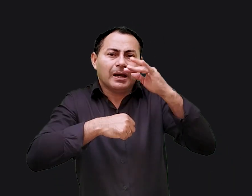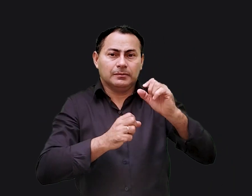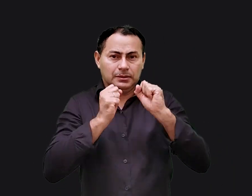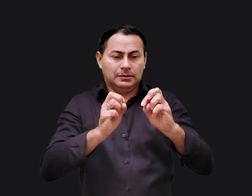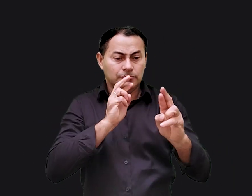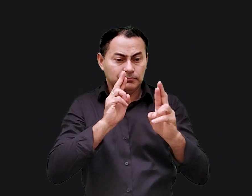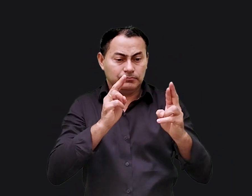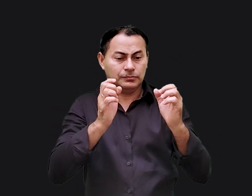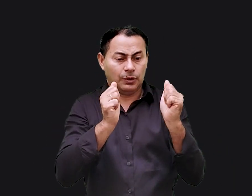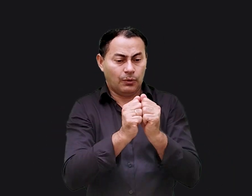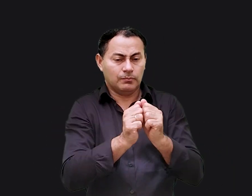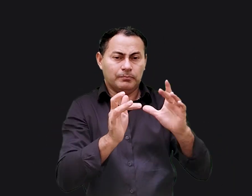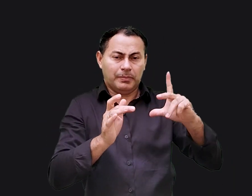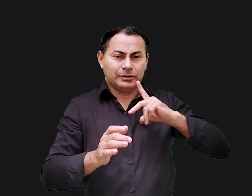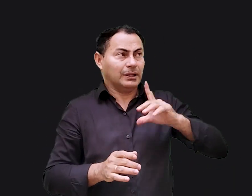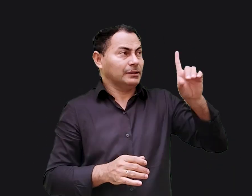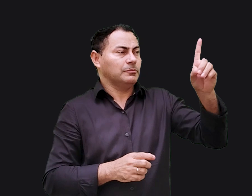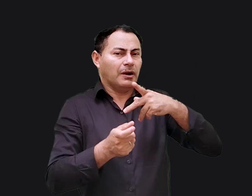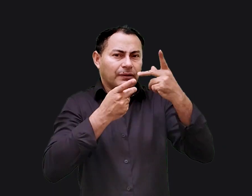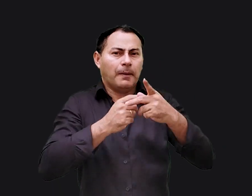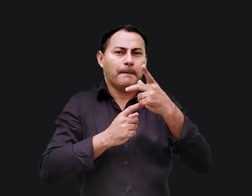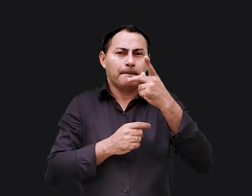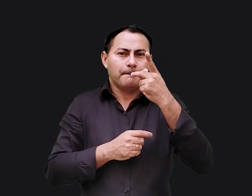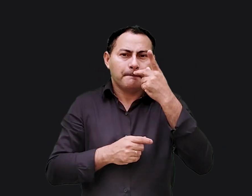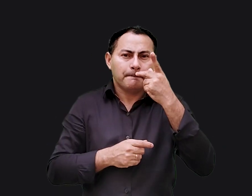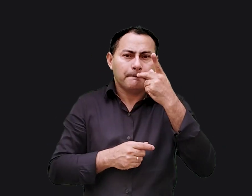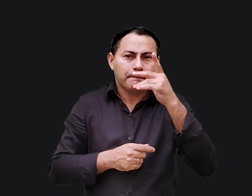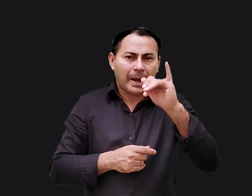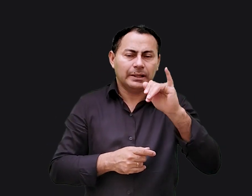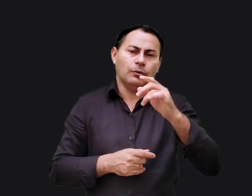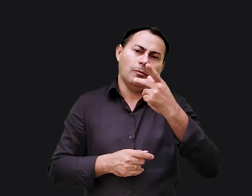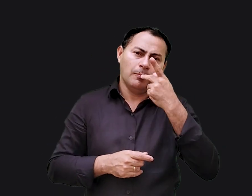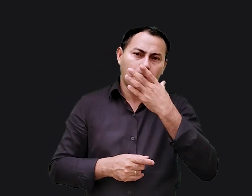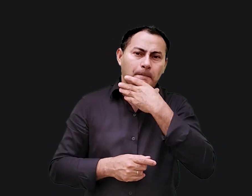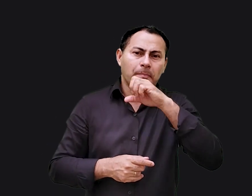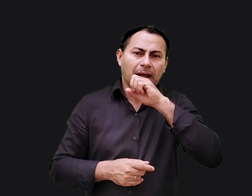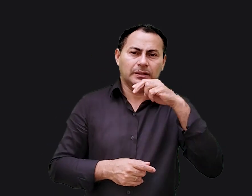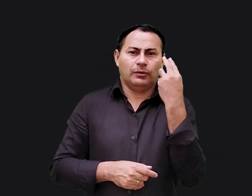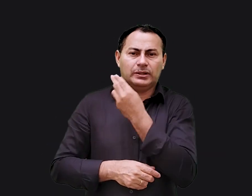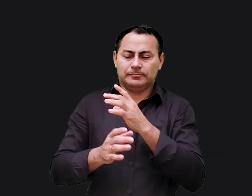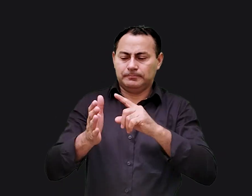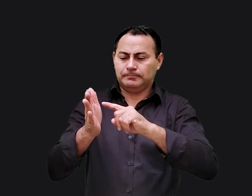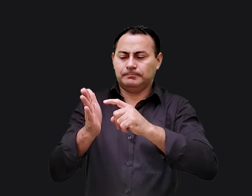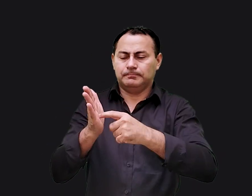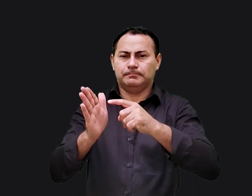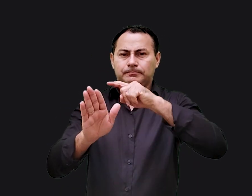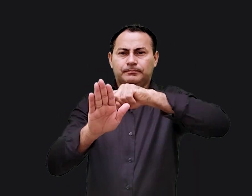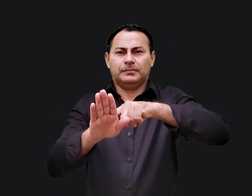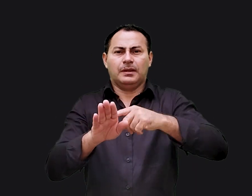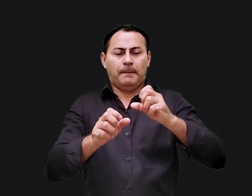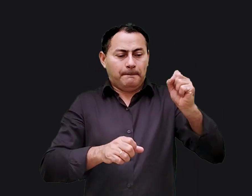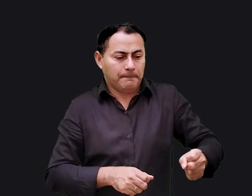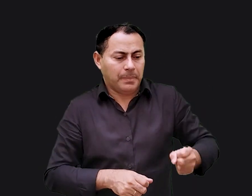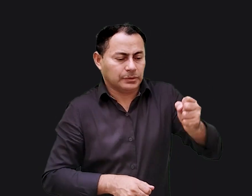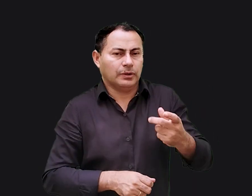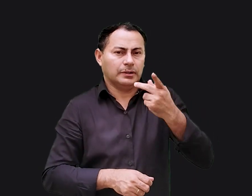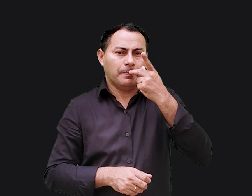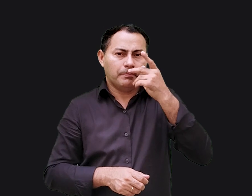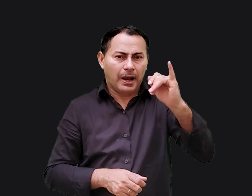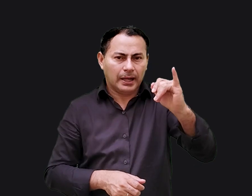ter um relacionamento tão íntimo com Deus que podemos chamá-lo de Pai Nosso. Essas metáforas de pastor e pai nos mostram que